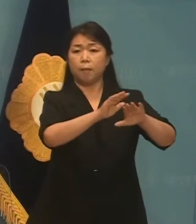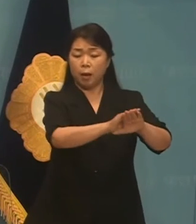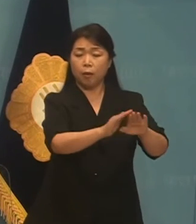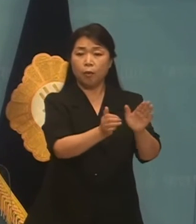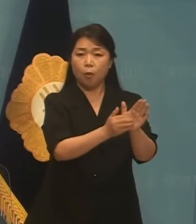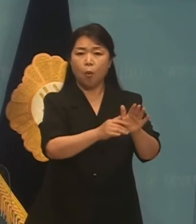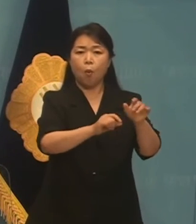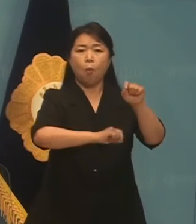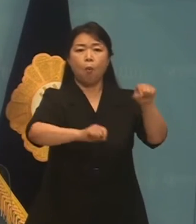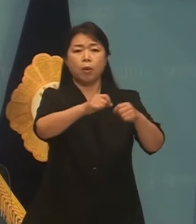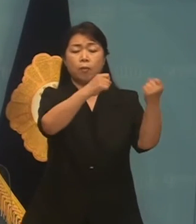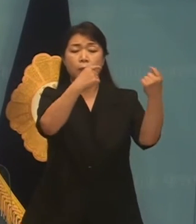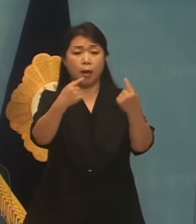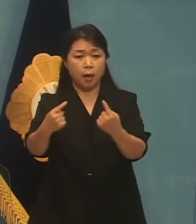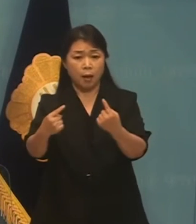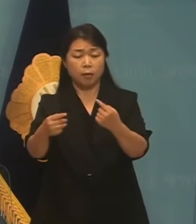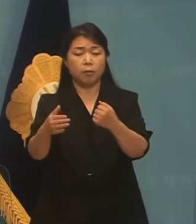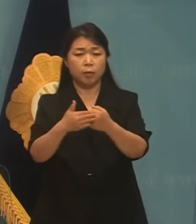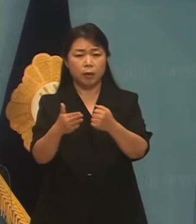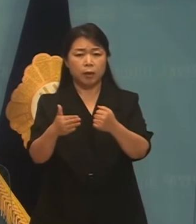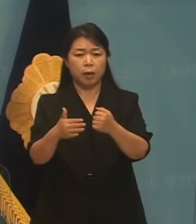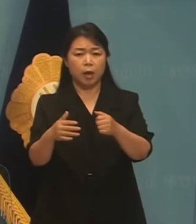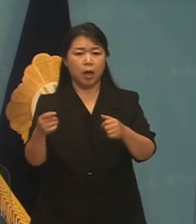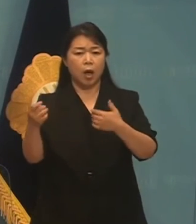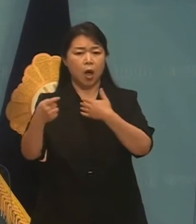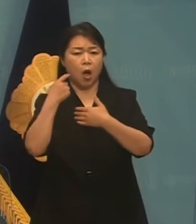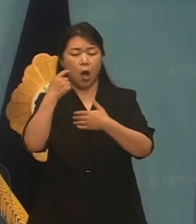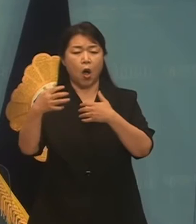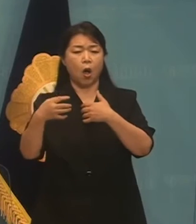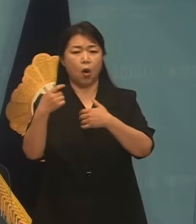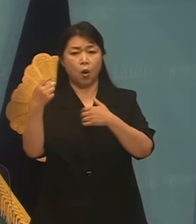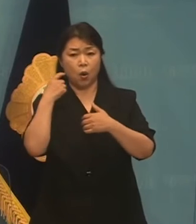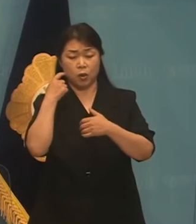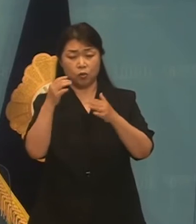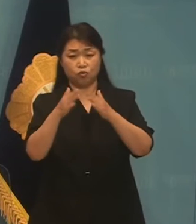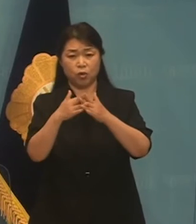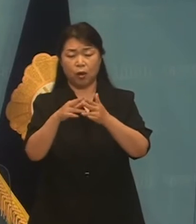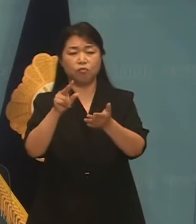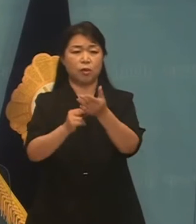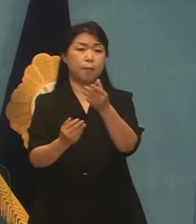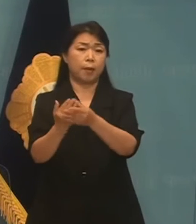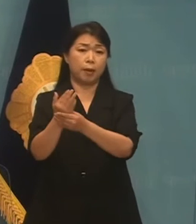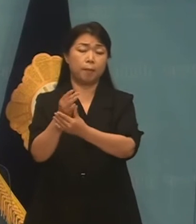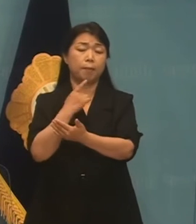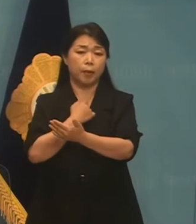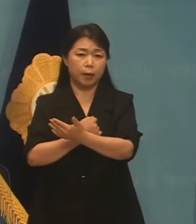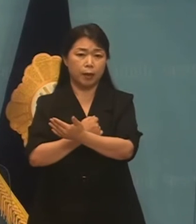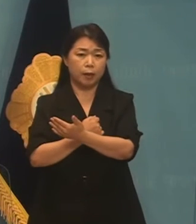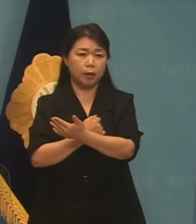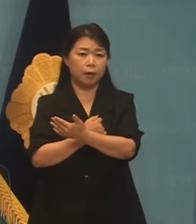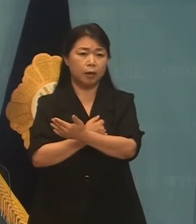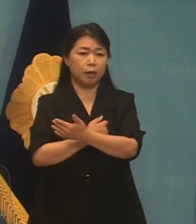오히려 떨어지면서 깡통 주택의 문제가 발생하기도